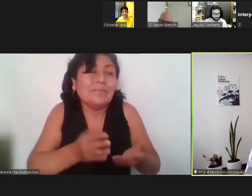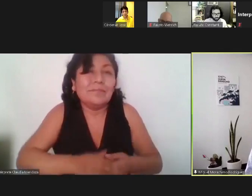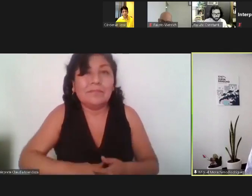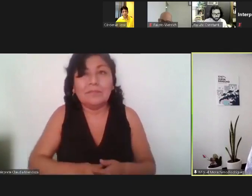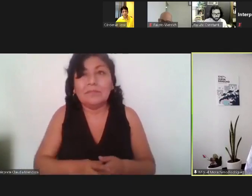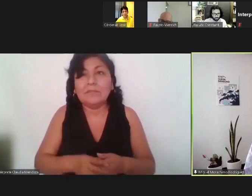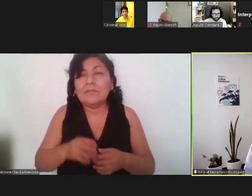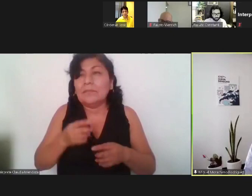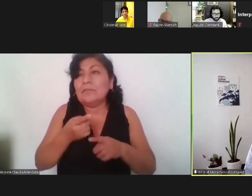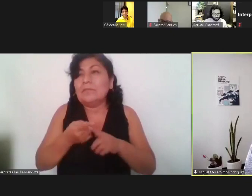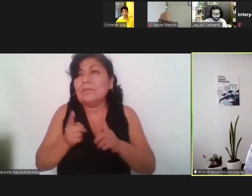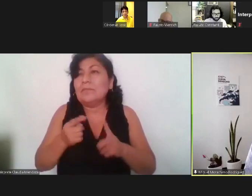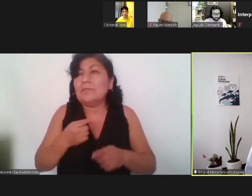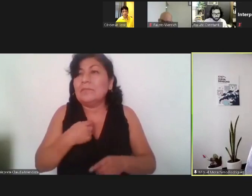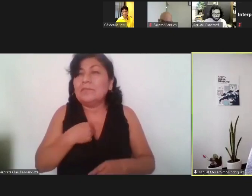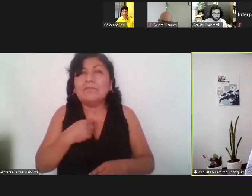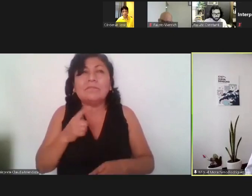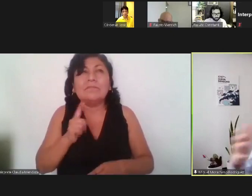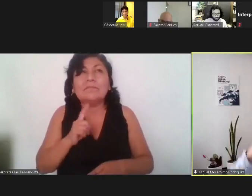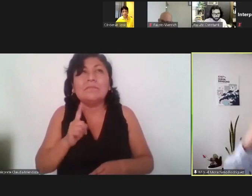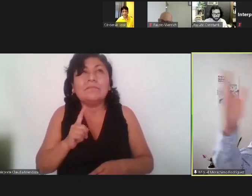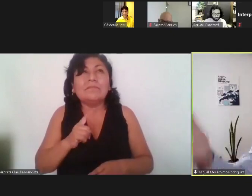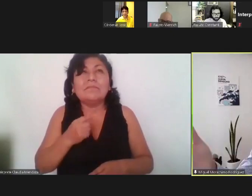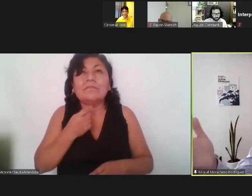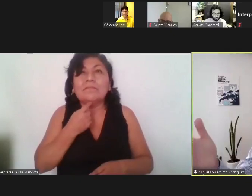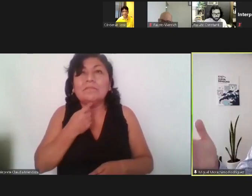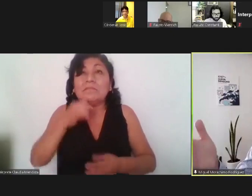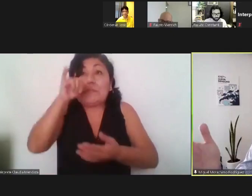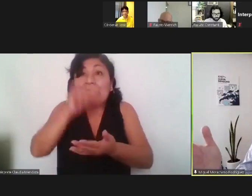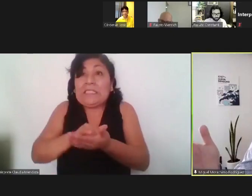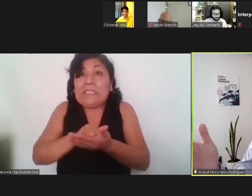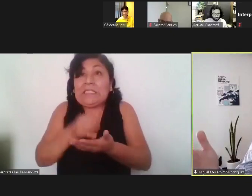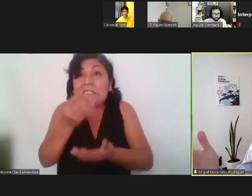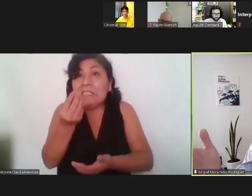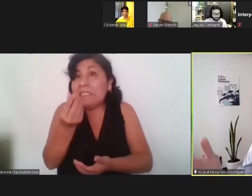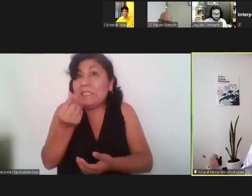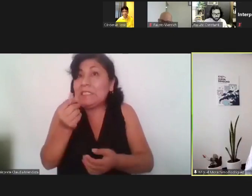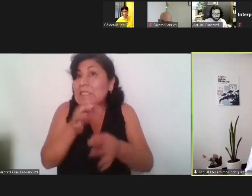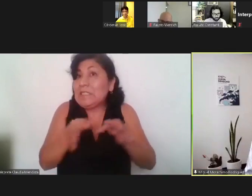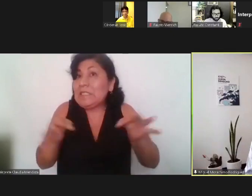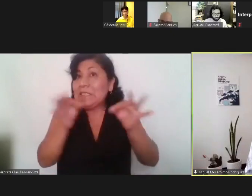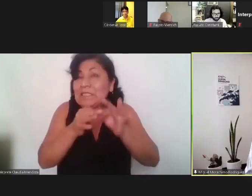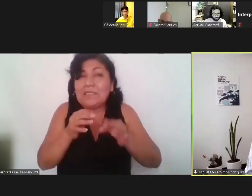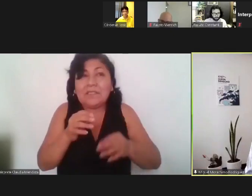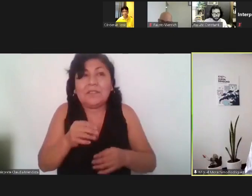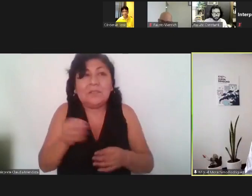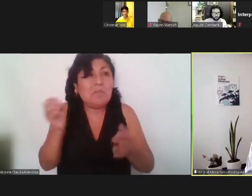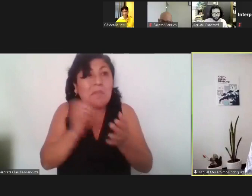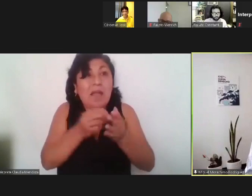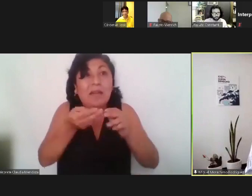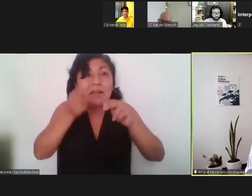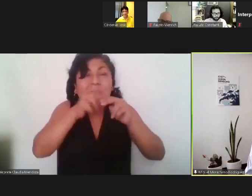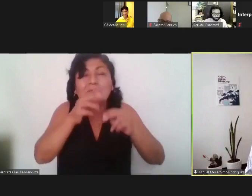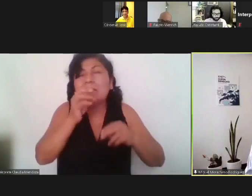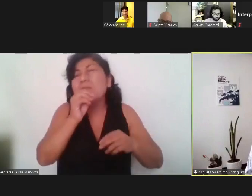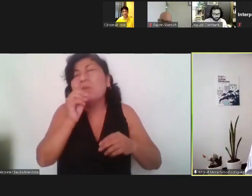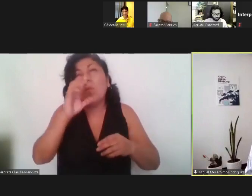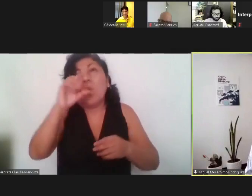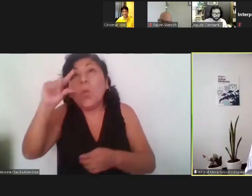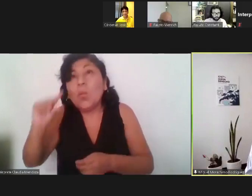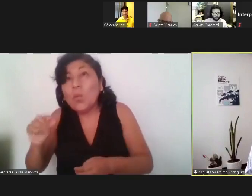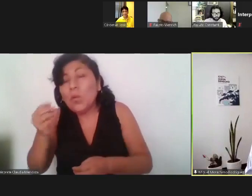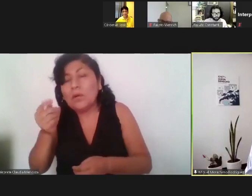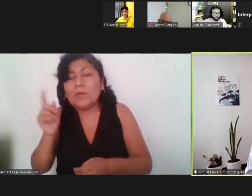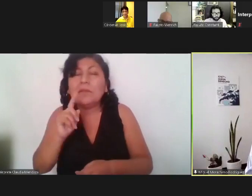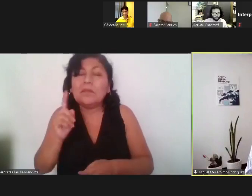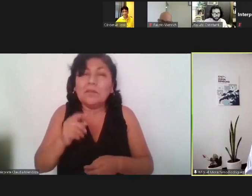decir que necesariamente o es el camino del dinero o es el camino del acceso libre. Yo creo que el